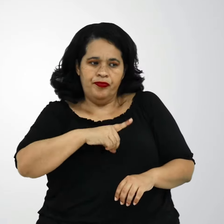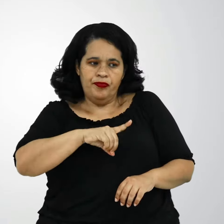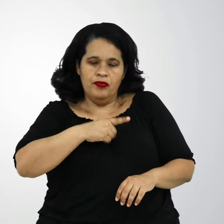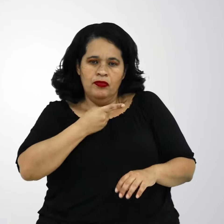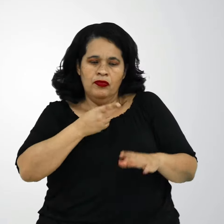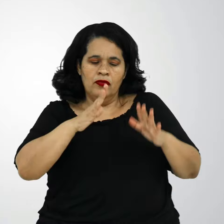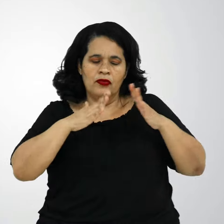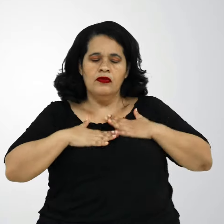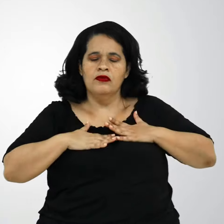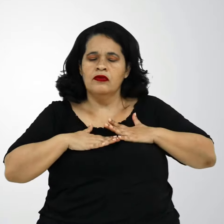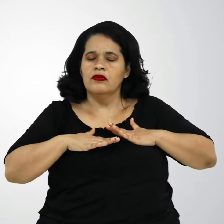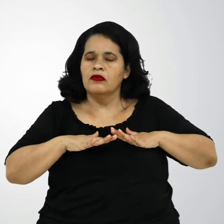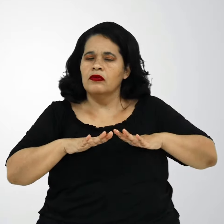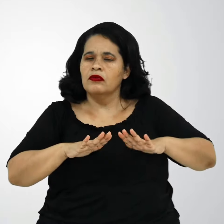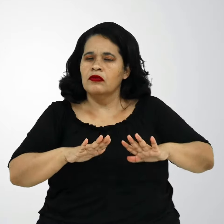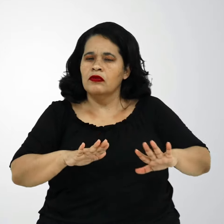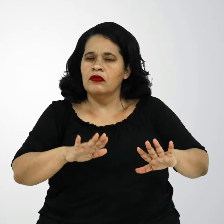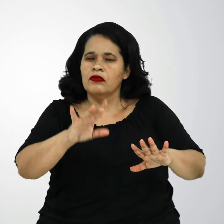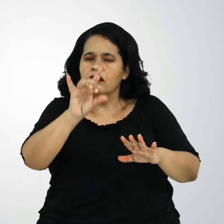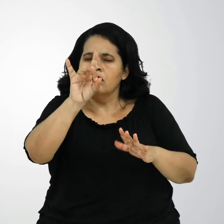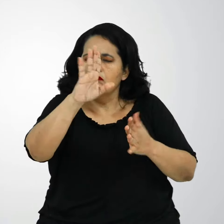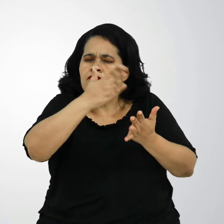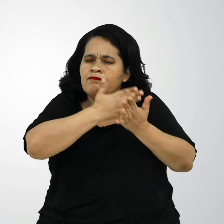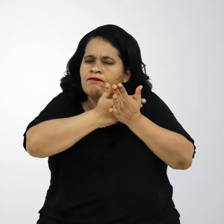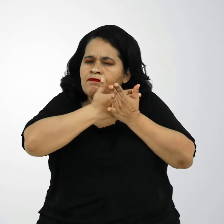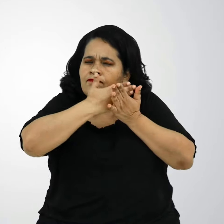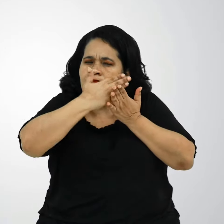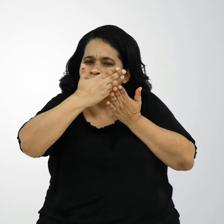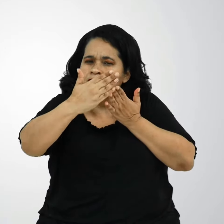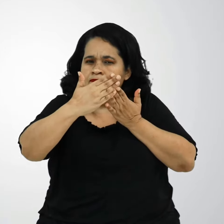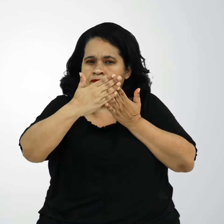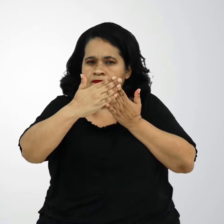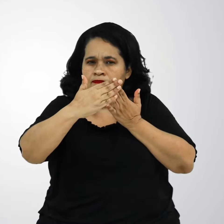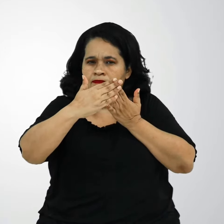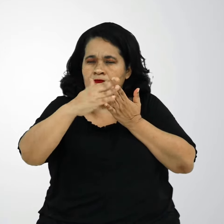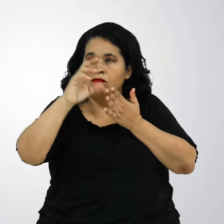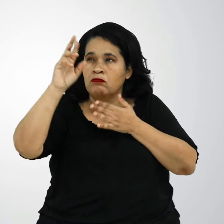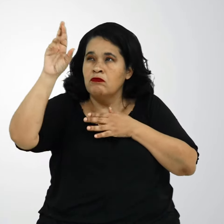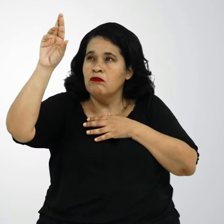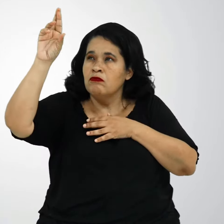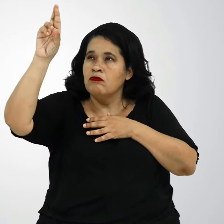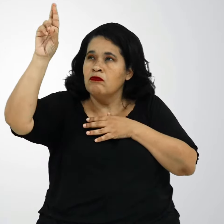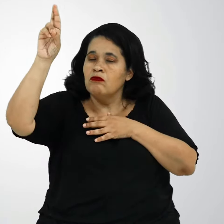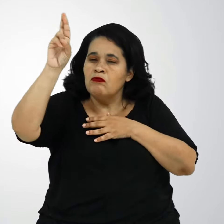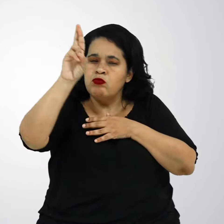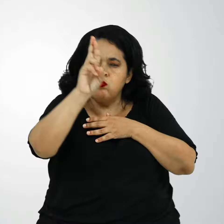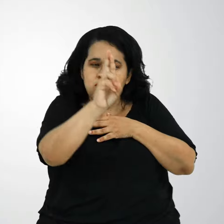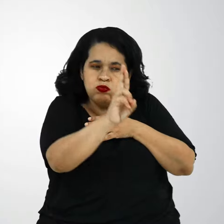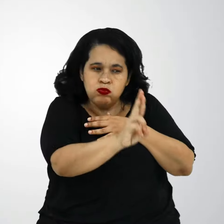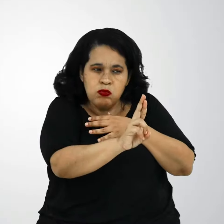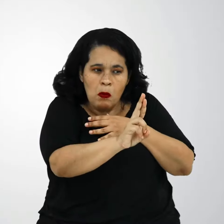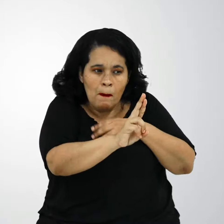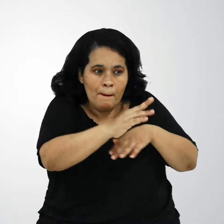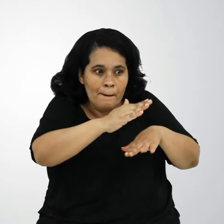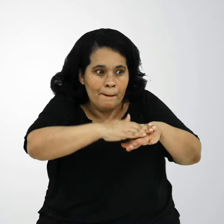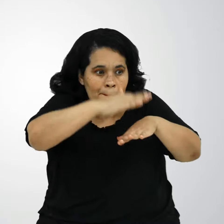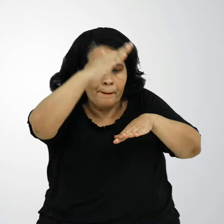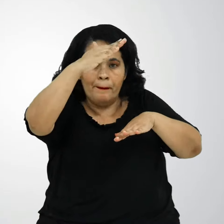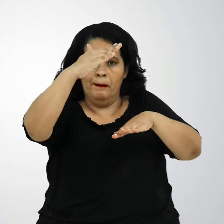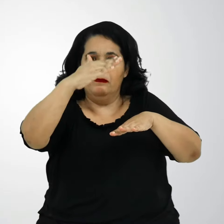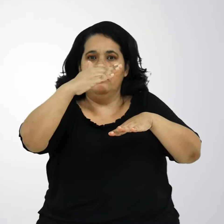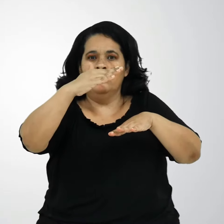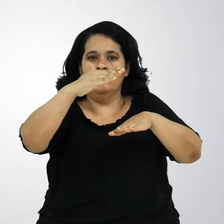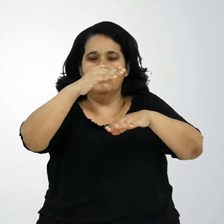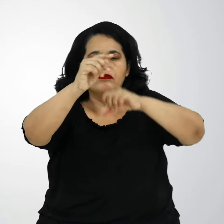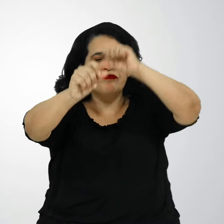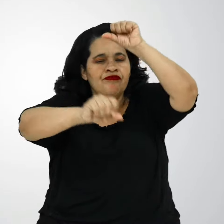um comecinho dessa história. O que eu vou revelar para você é algo maior, grandioso, né? A